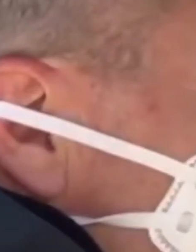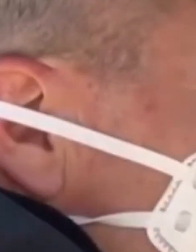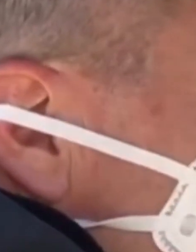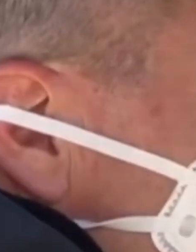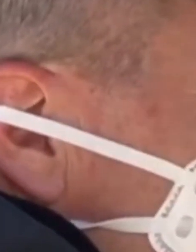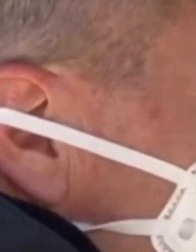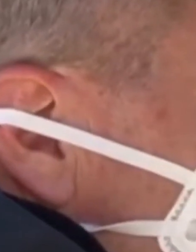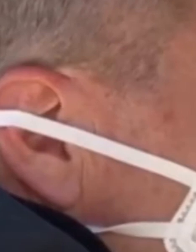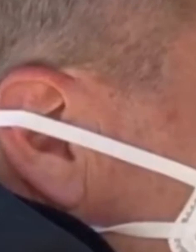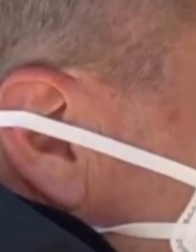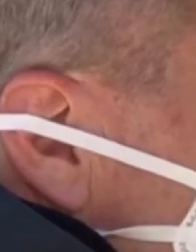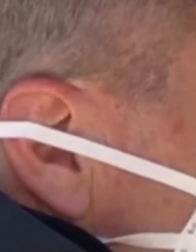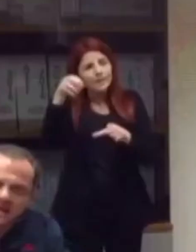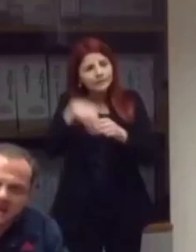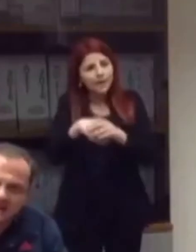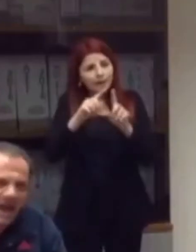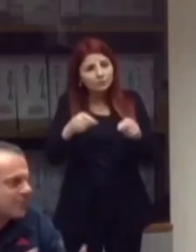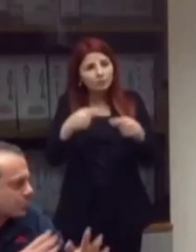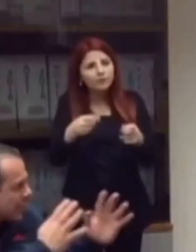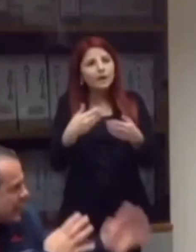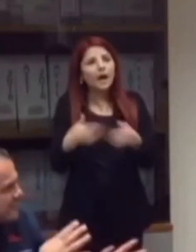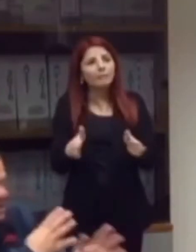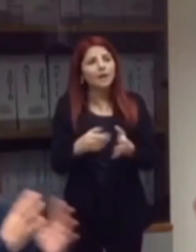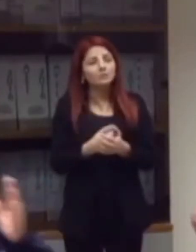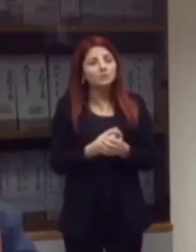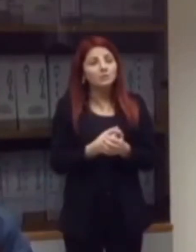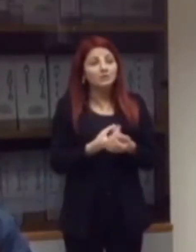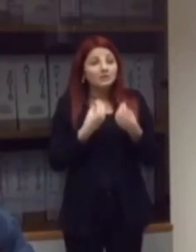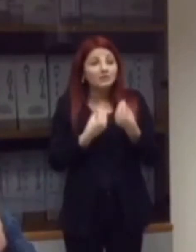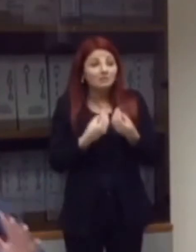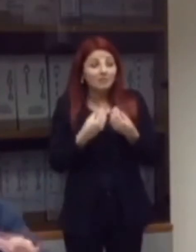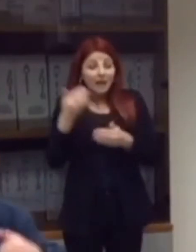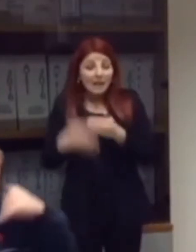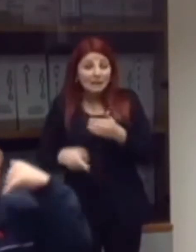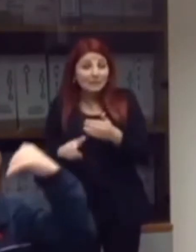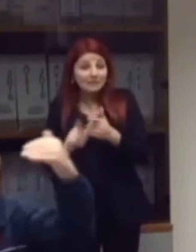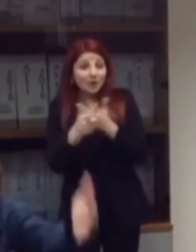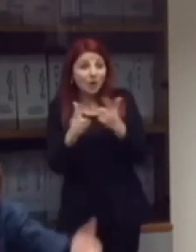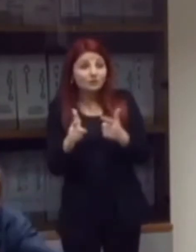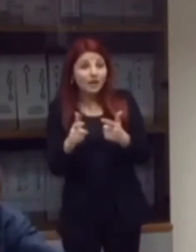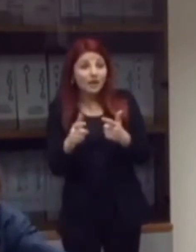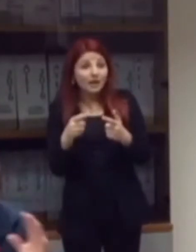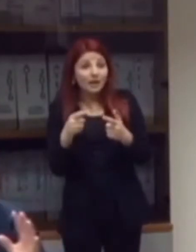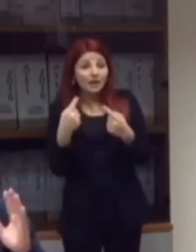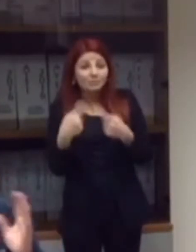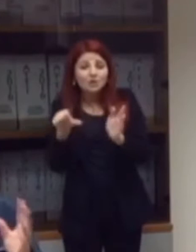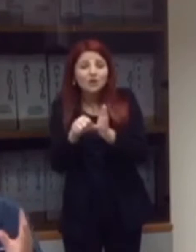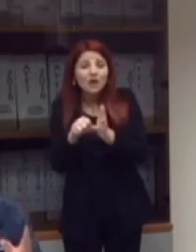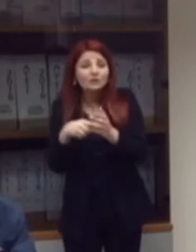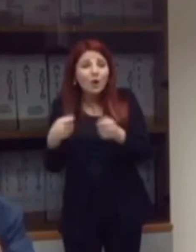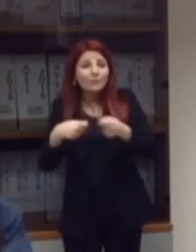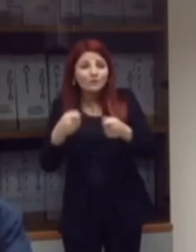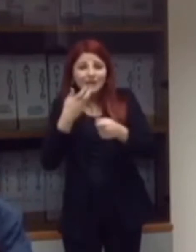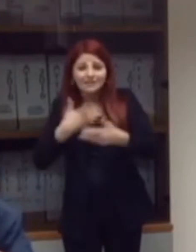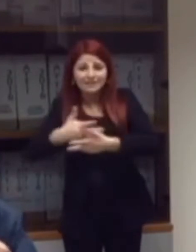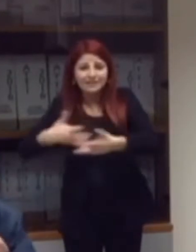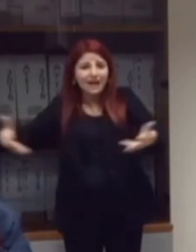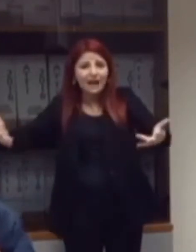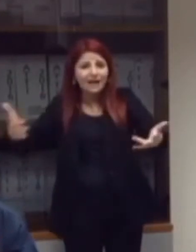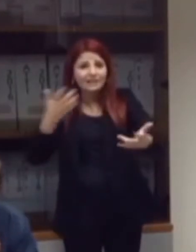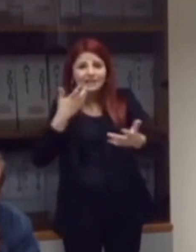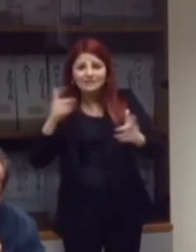sua ordinanza. Qua paradossalmente, altro che limitazione, qui abbiamo ampliato. Quindi guardate quanto è illogico, quando